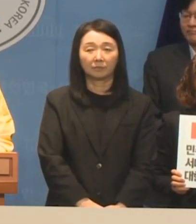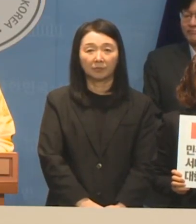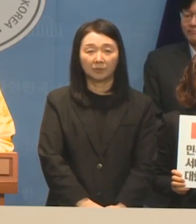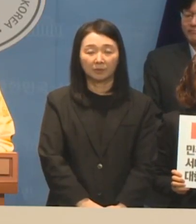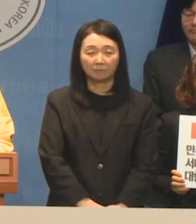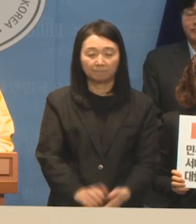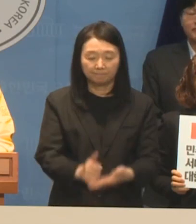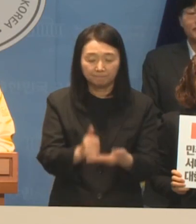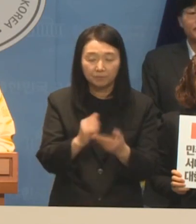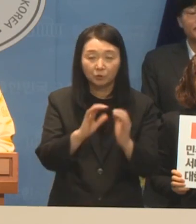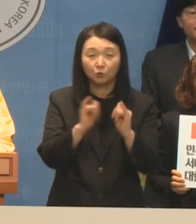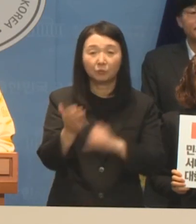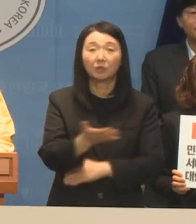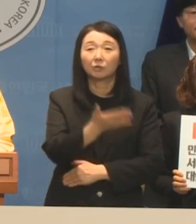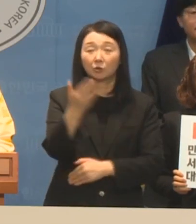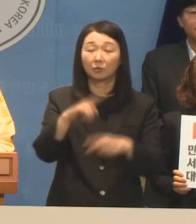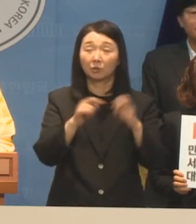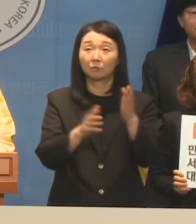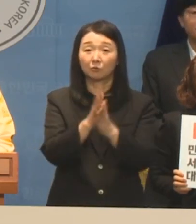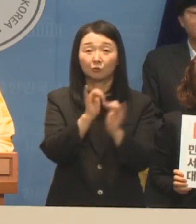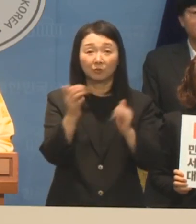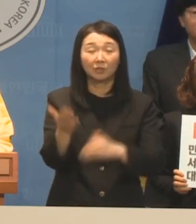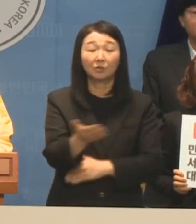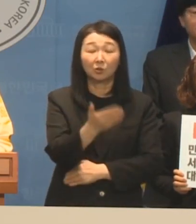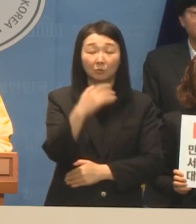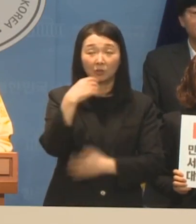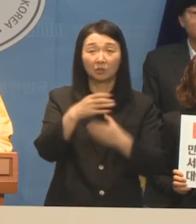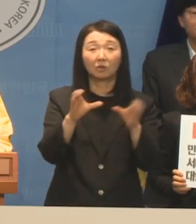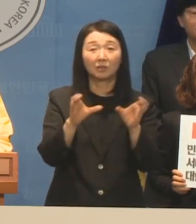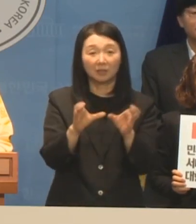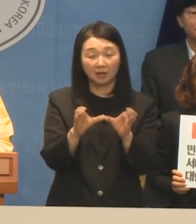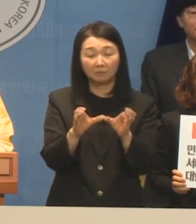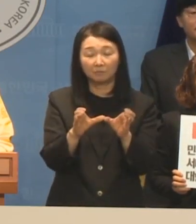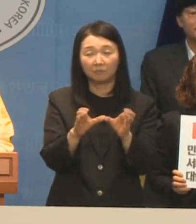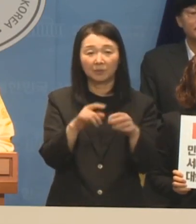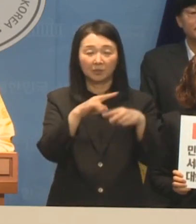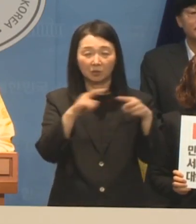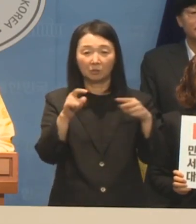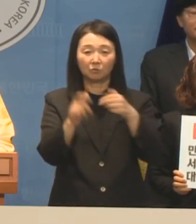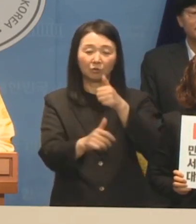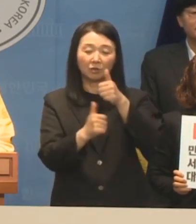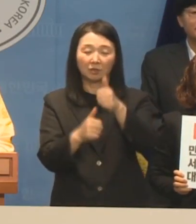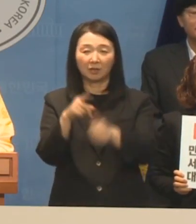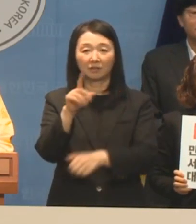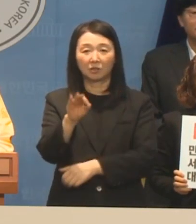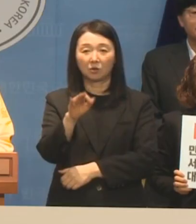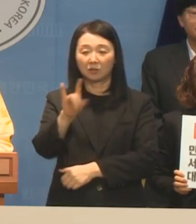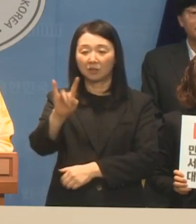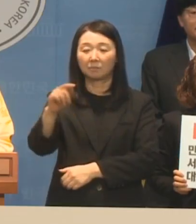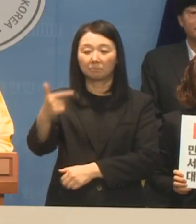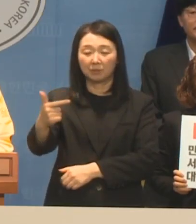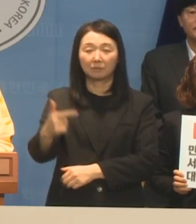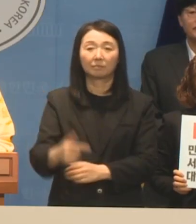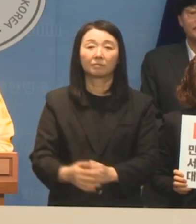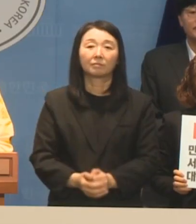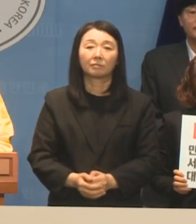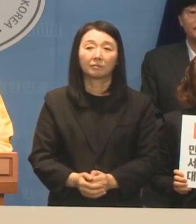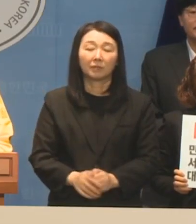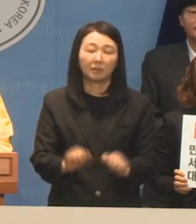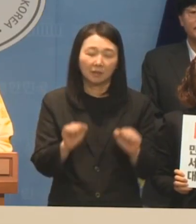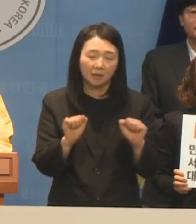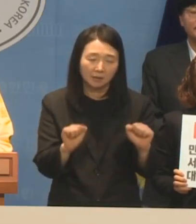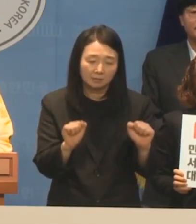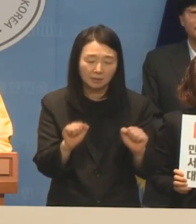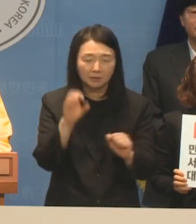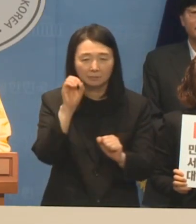존경하는 국민 여러분, 서대문 주민 여러분, 정의당 서대문구 위원장 정재민입니다. 차마